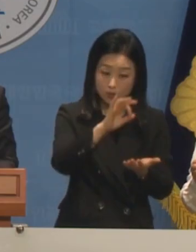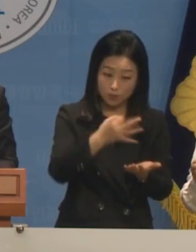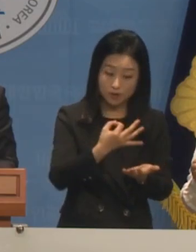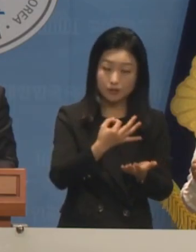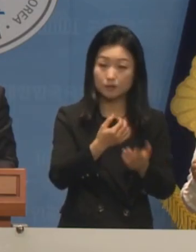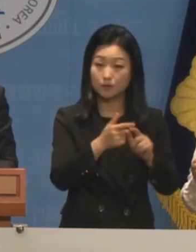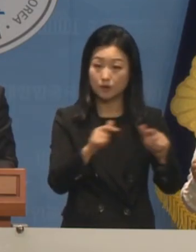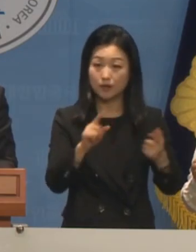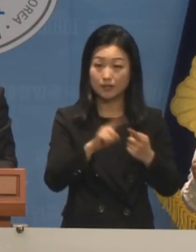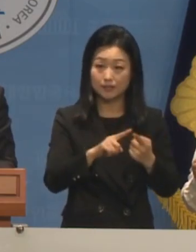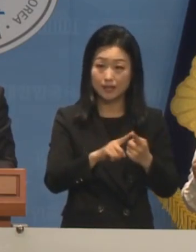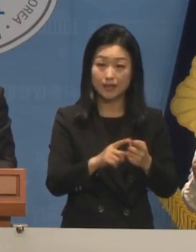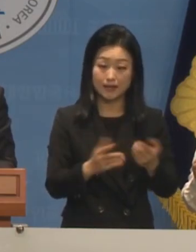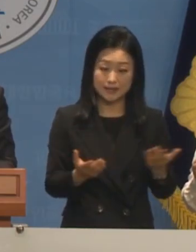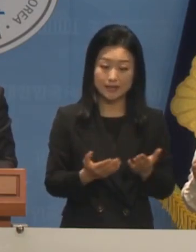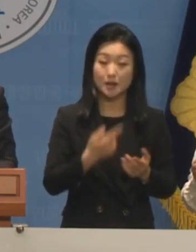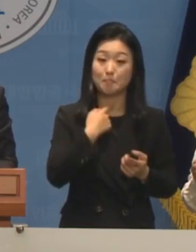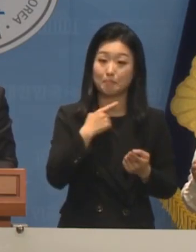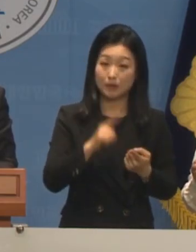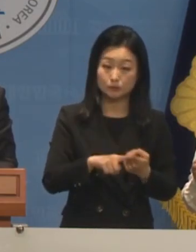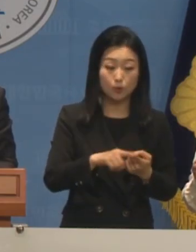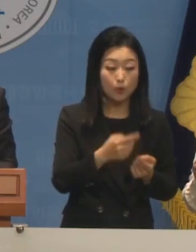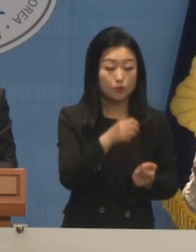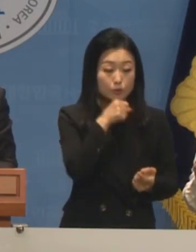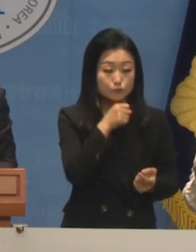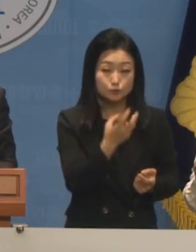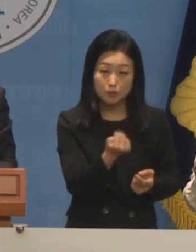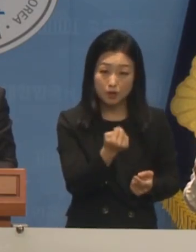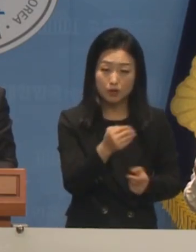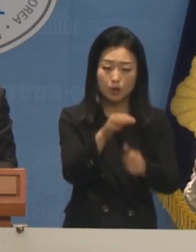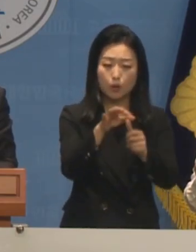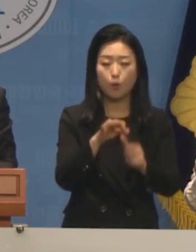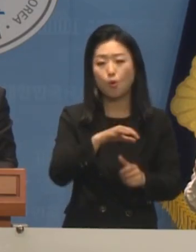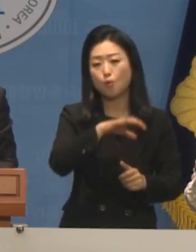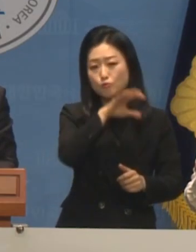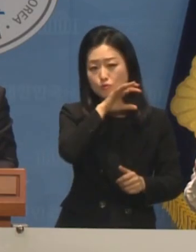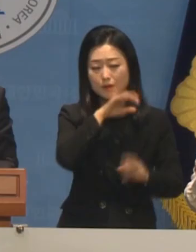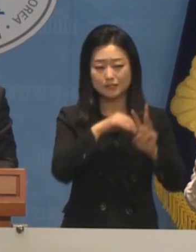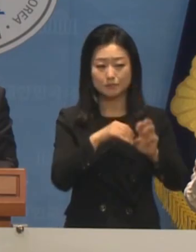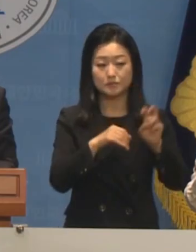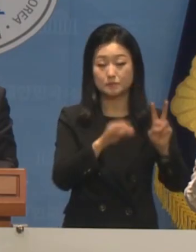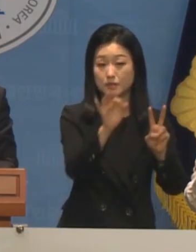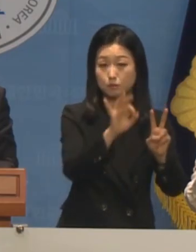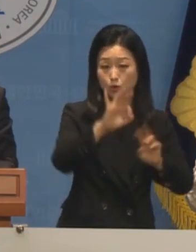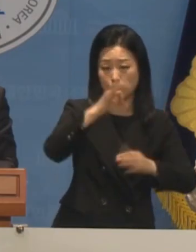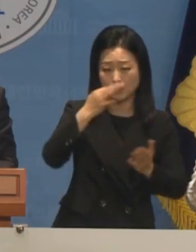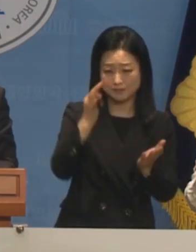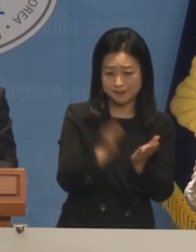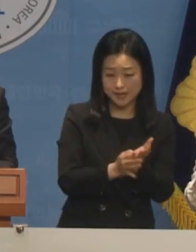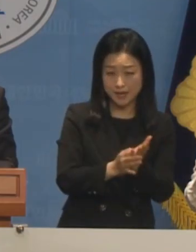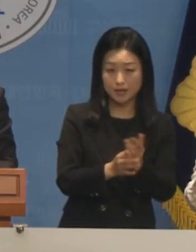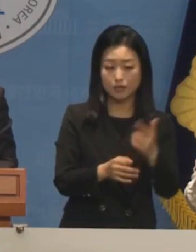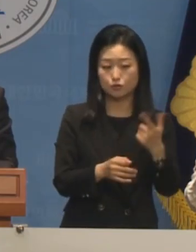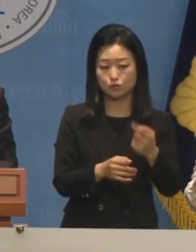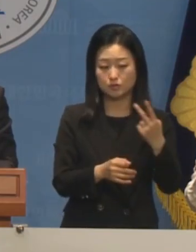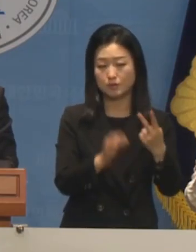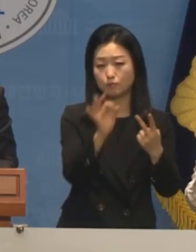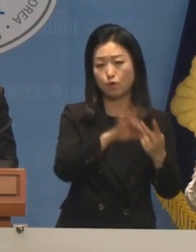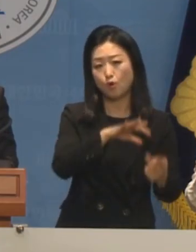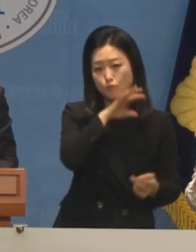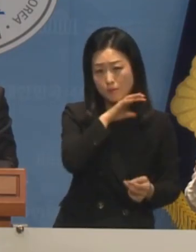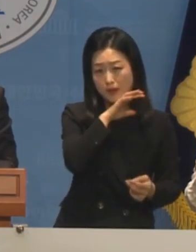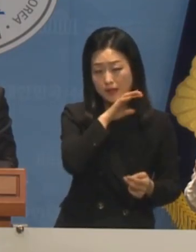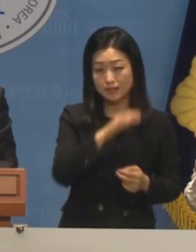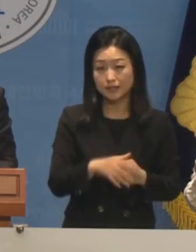만 만족도에 대한 부분에서 고용 불만은 31.2% 임금 수준 불만은 62.4%